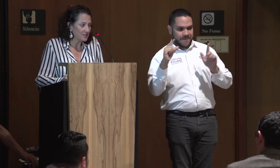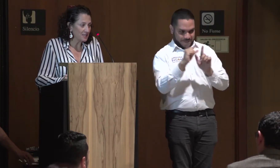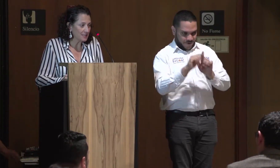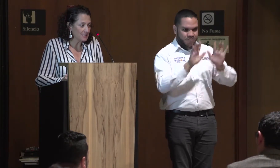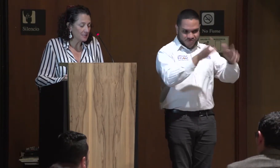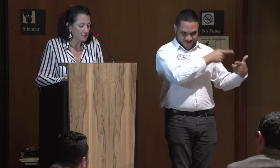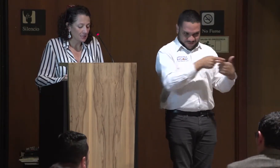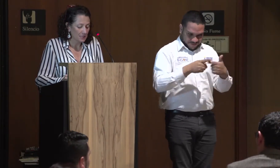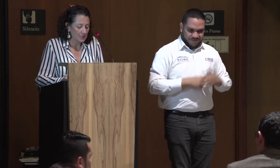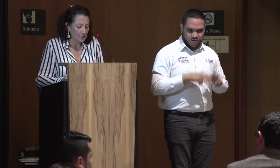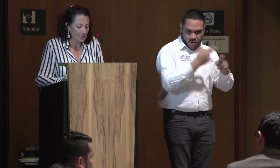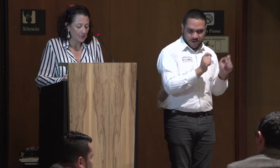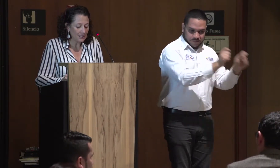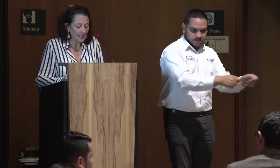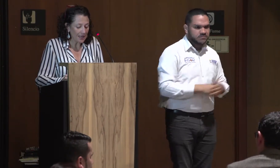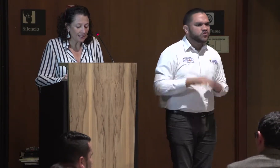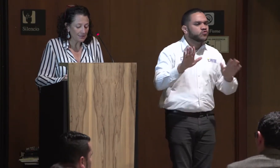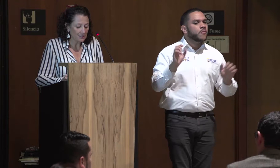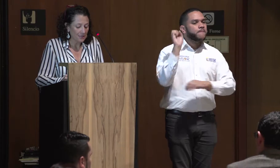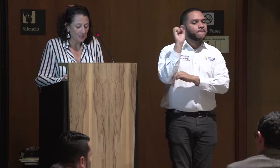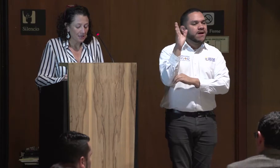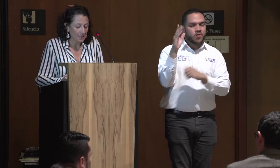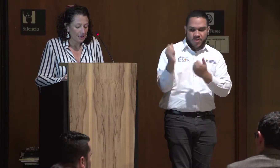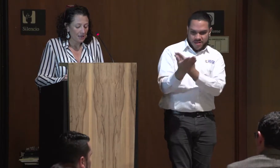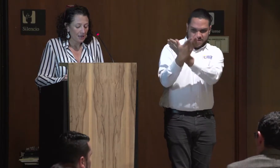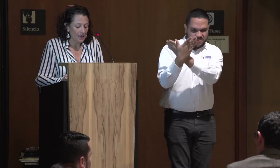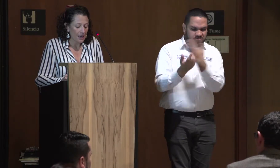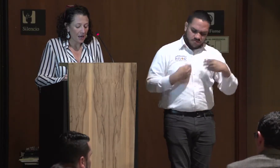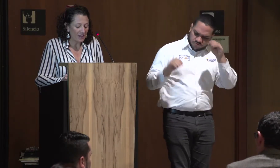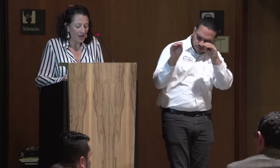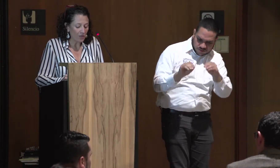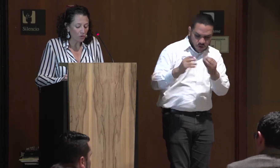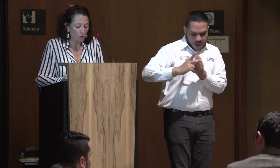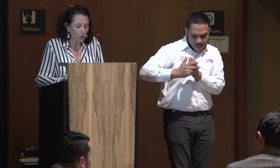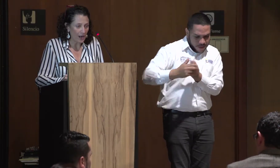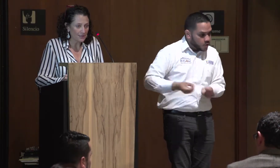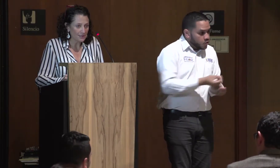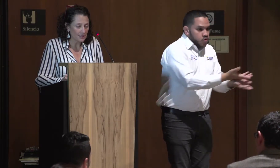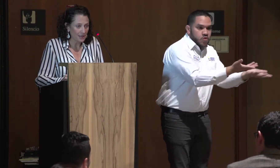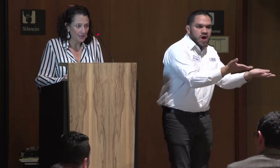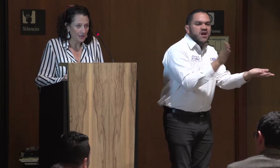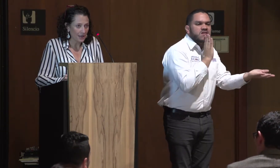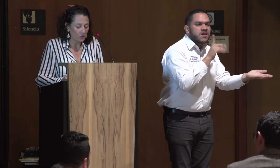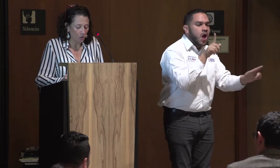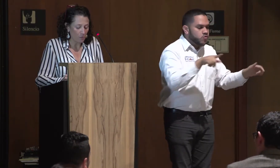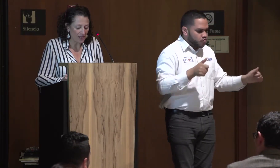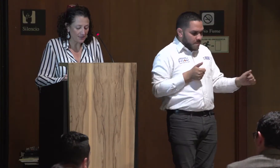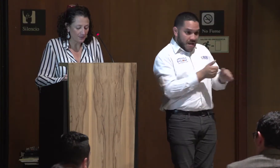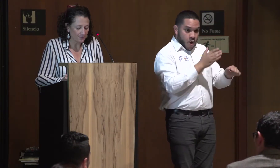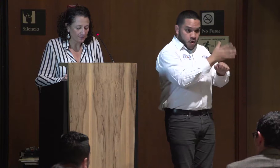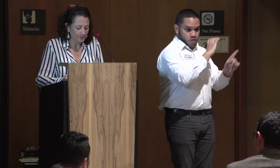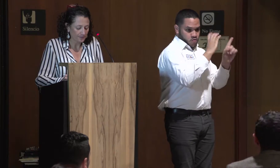herramientas físicas y digitales a mediadores culturales en todo